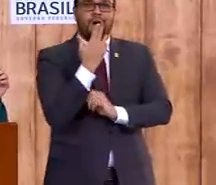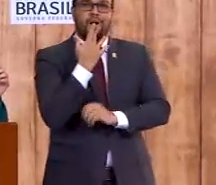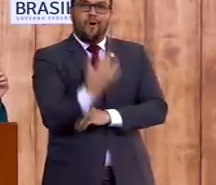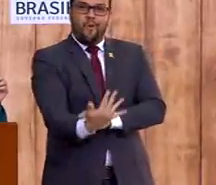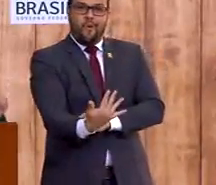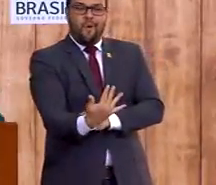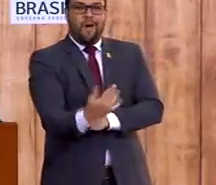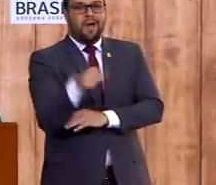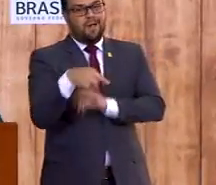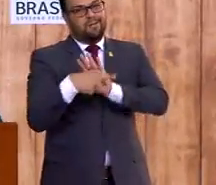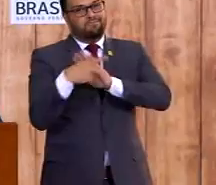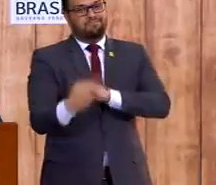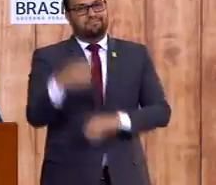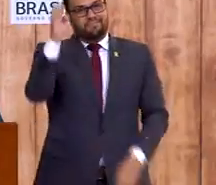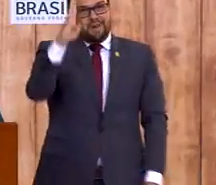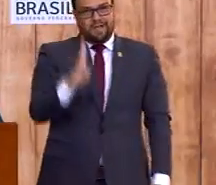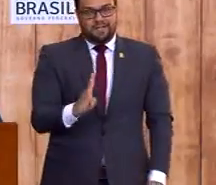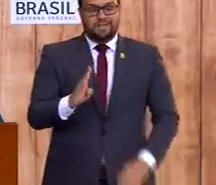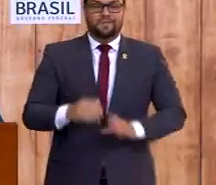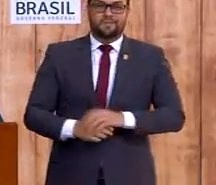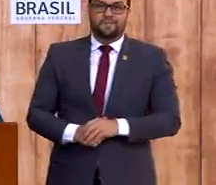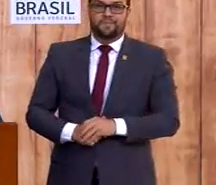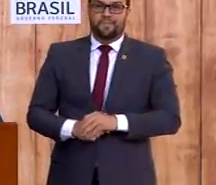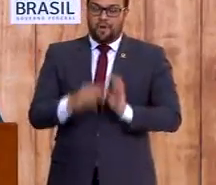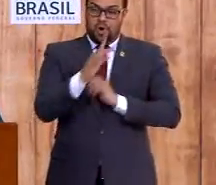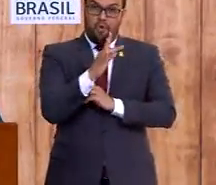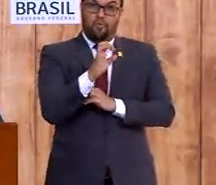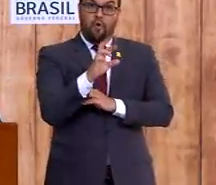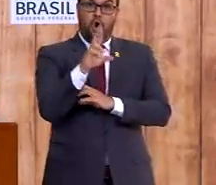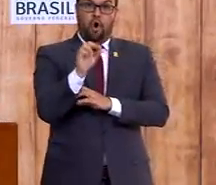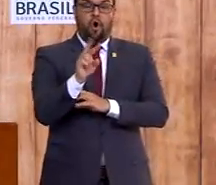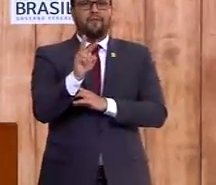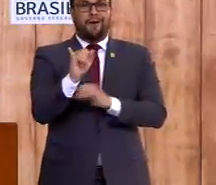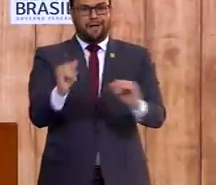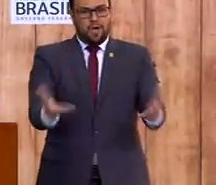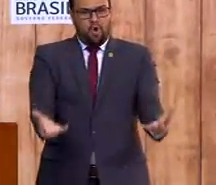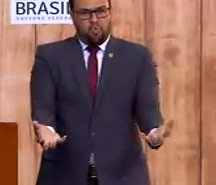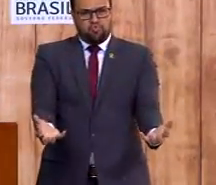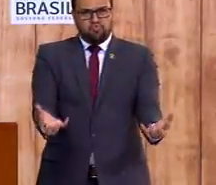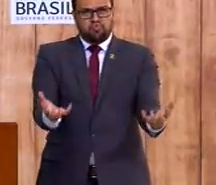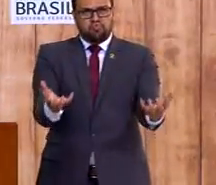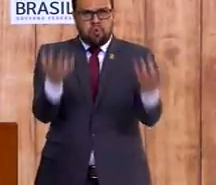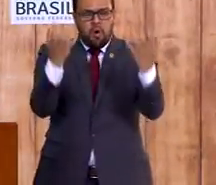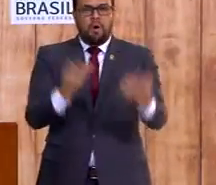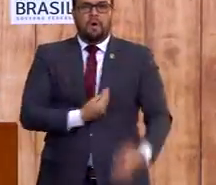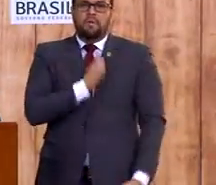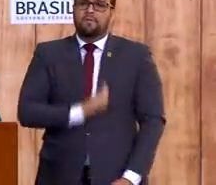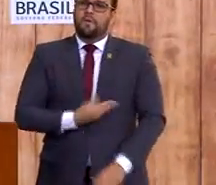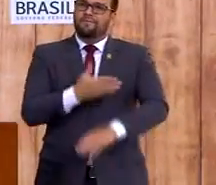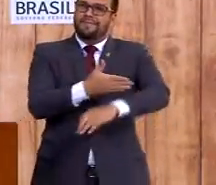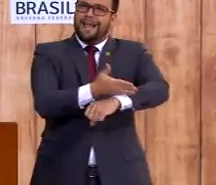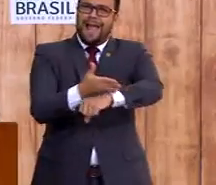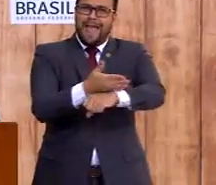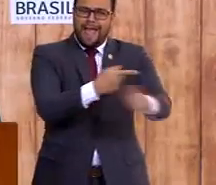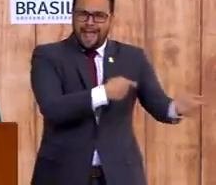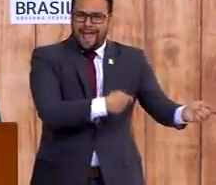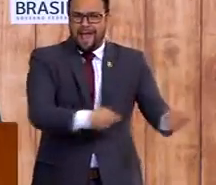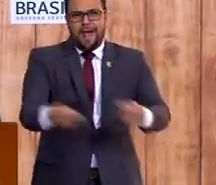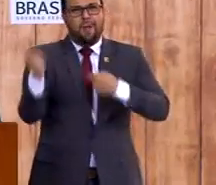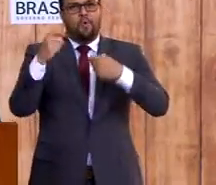cor brasileira o forró Continuará vivo a todo tempo para unir